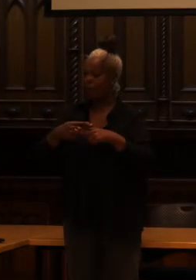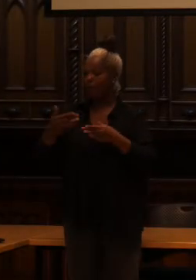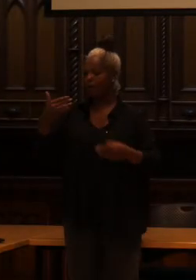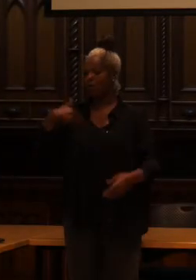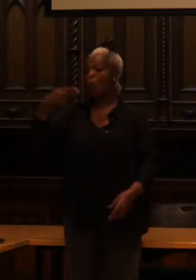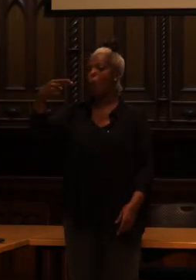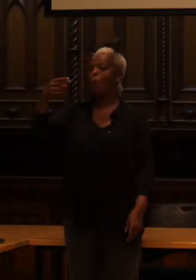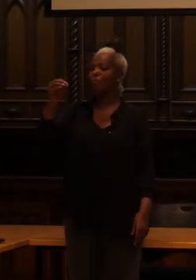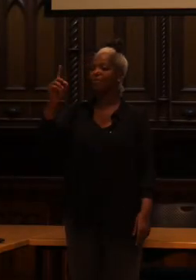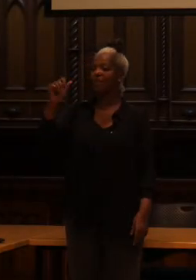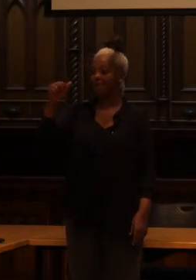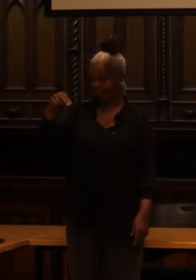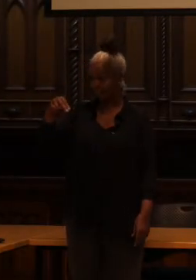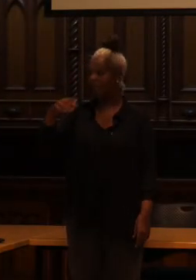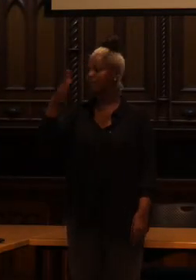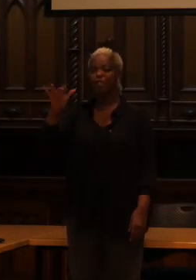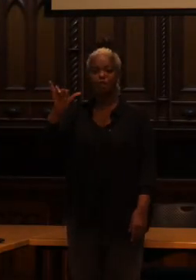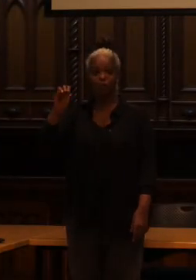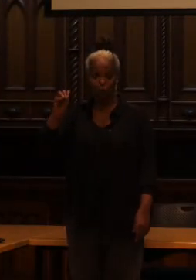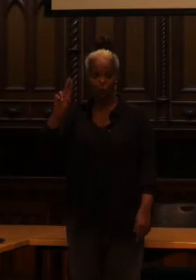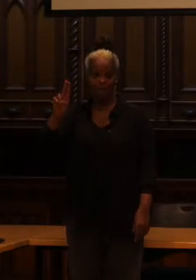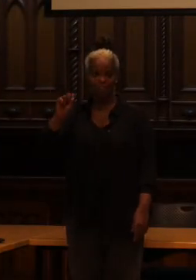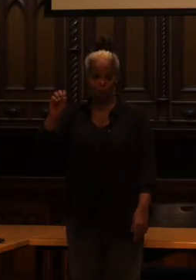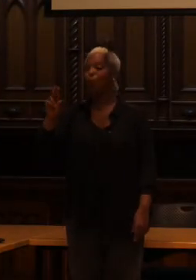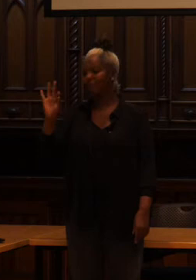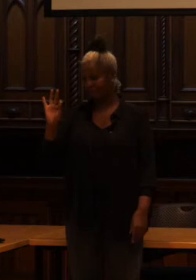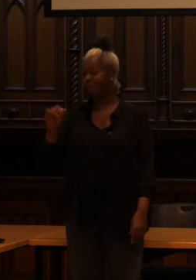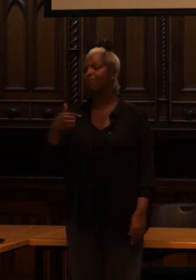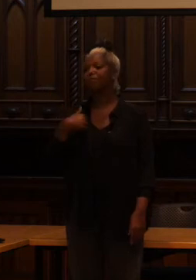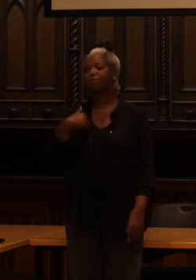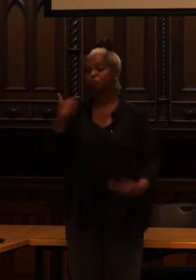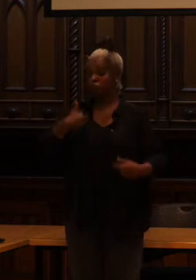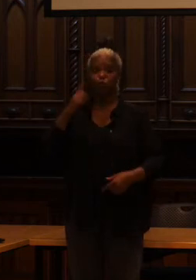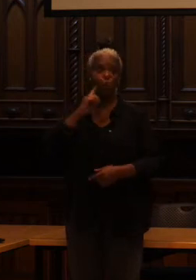Alors bonjour, je suis Odam,